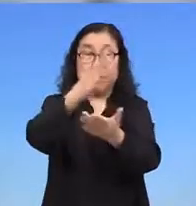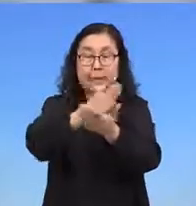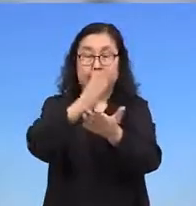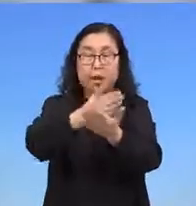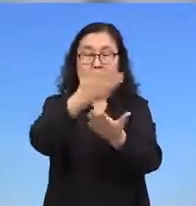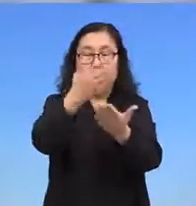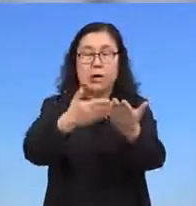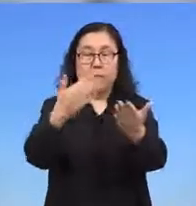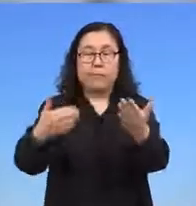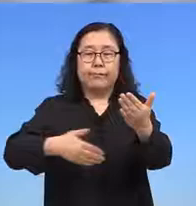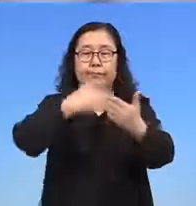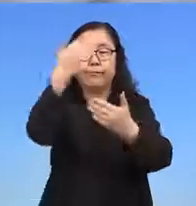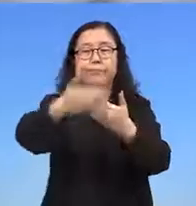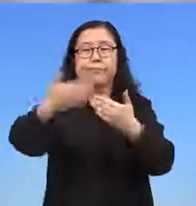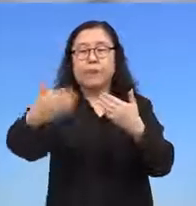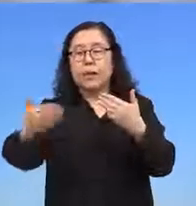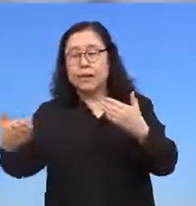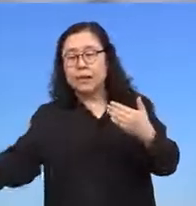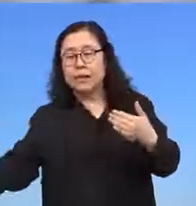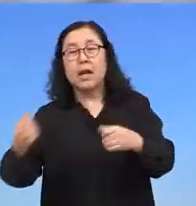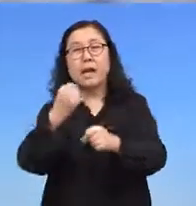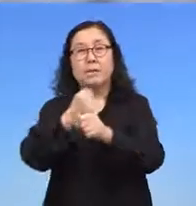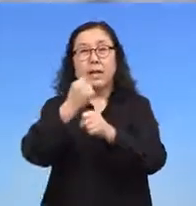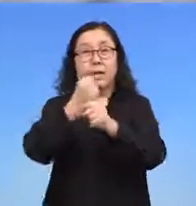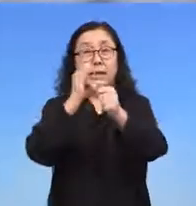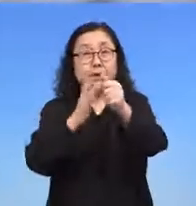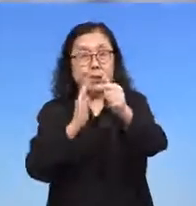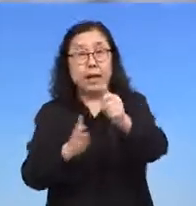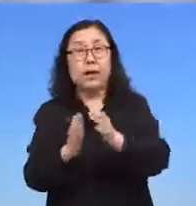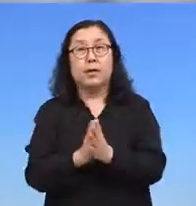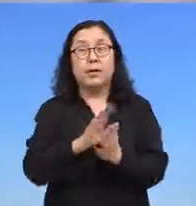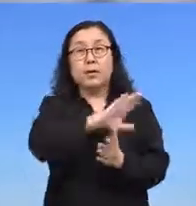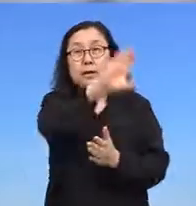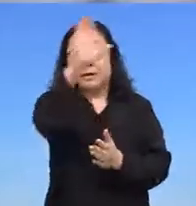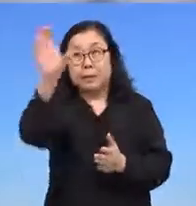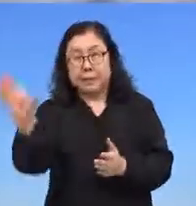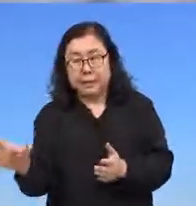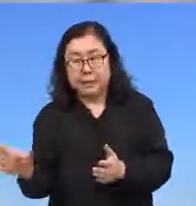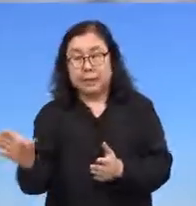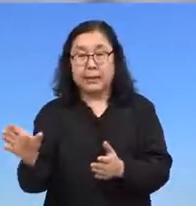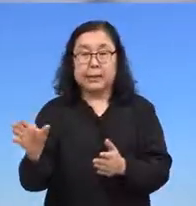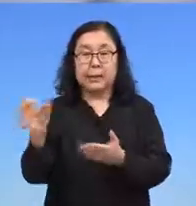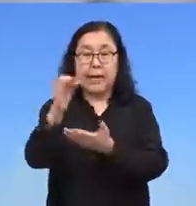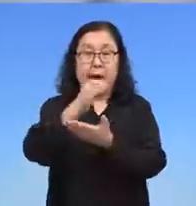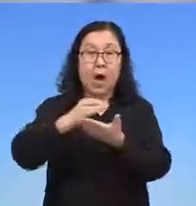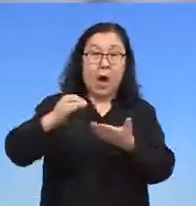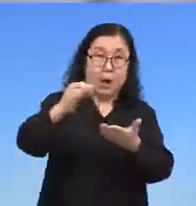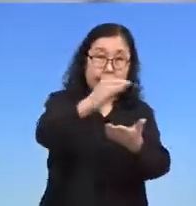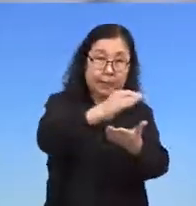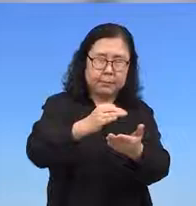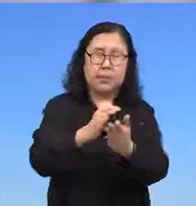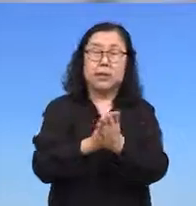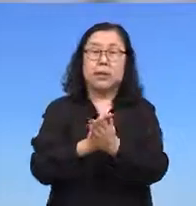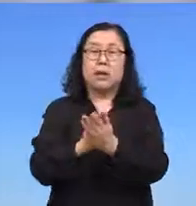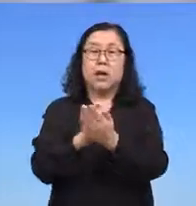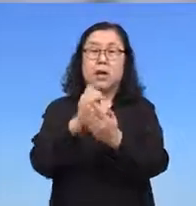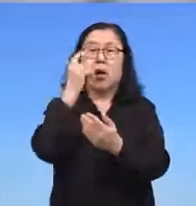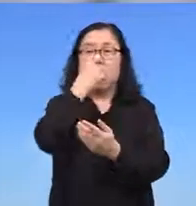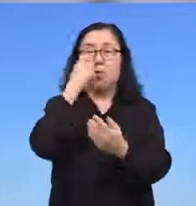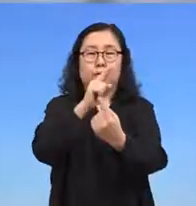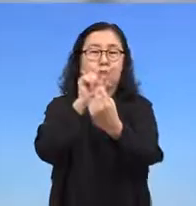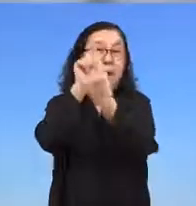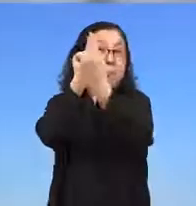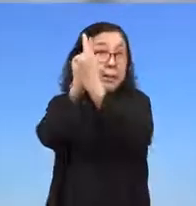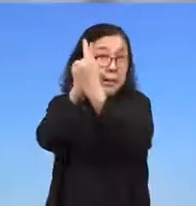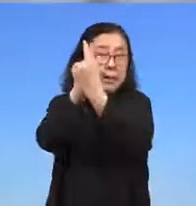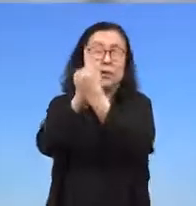된다고, 흘려 보내야 된다고. 그래서 오는 12월 25일 성탄절 헌금은 비록 대면으로 드리는 거 아니지만